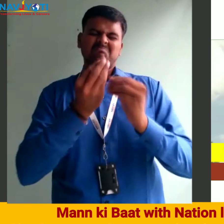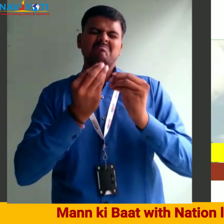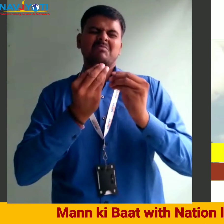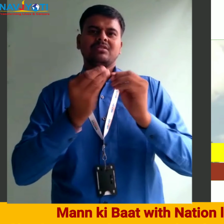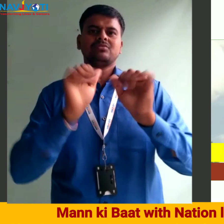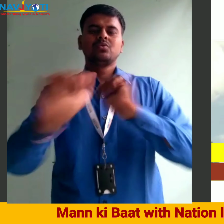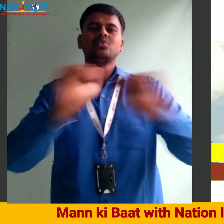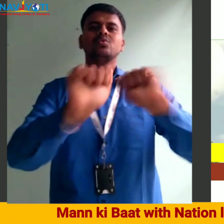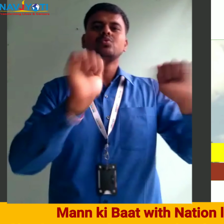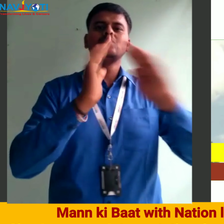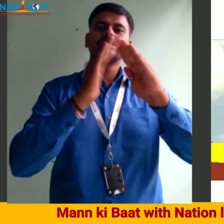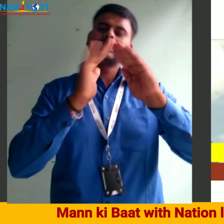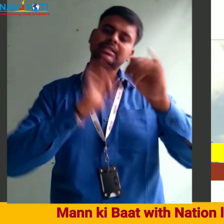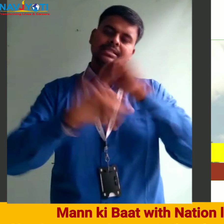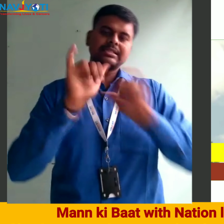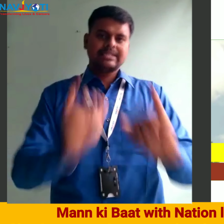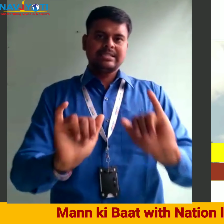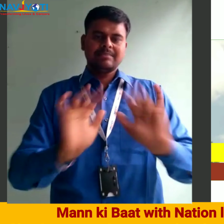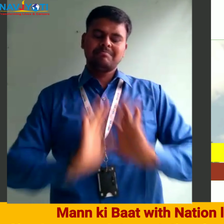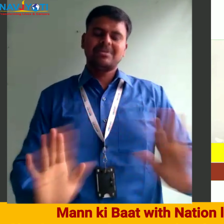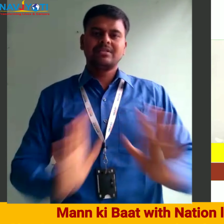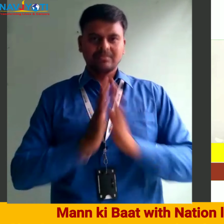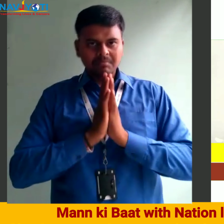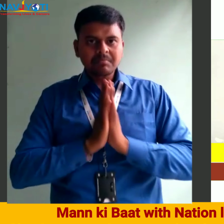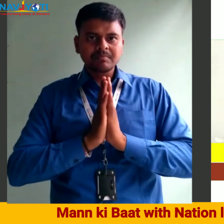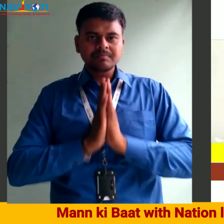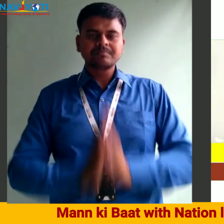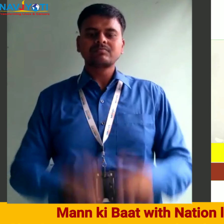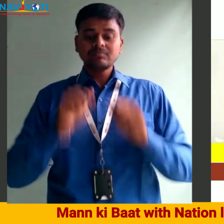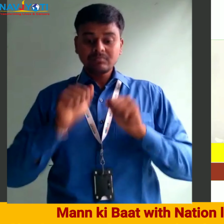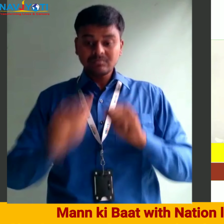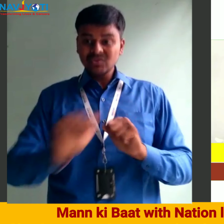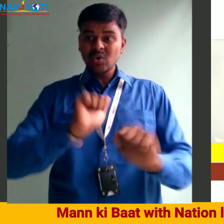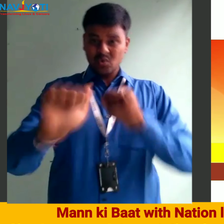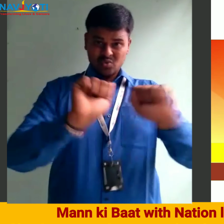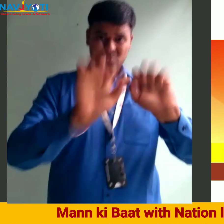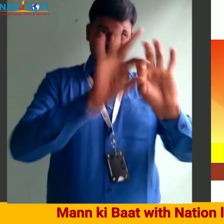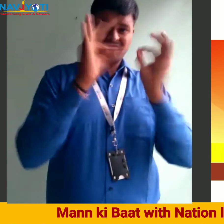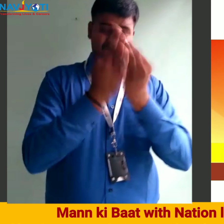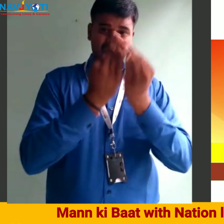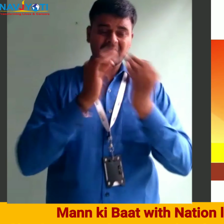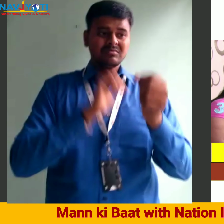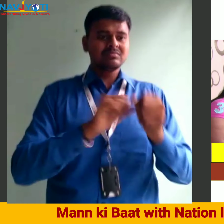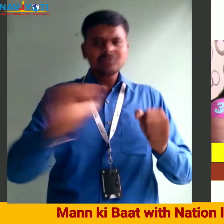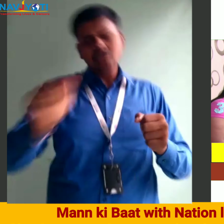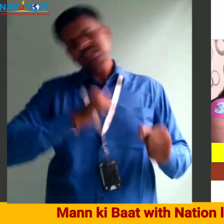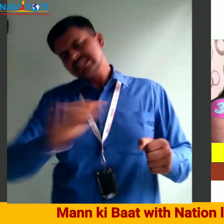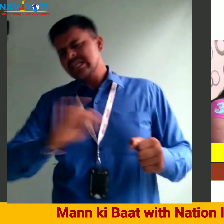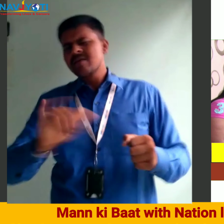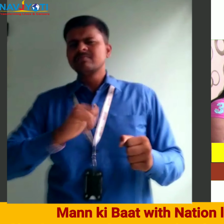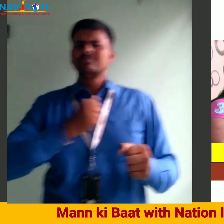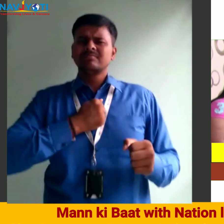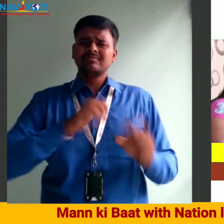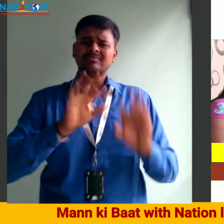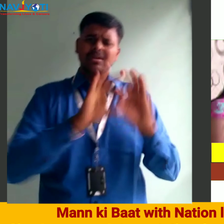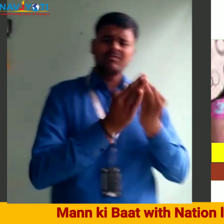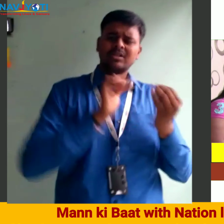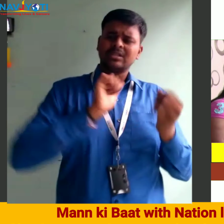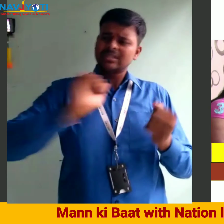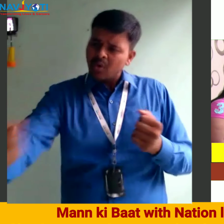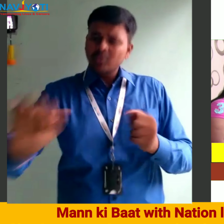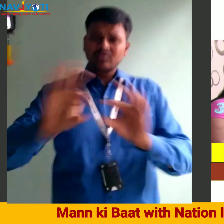अपने समाज, अपने देश के प्रति ये जिम्मेदारी निभाना आज की बहुत बड़ी जरूरत है। तभी हम कोरोना के फैलाव को रोक पाने में सफल